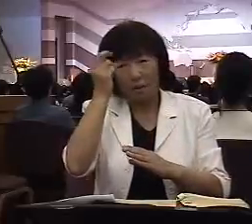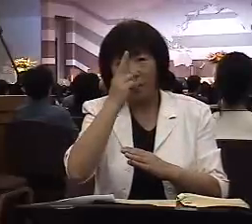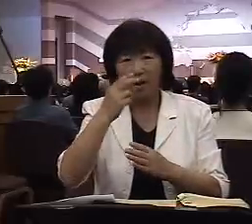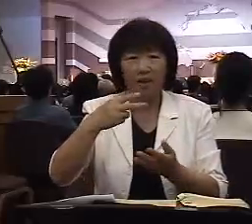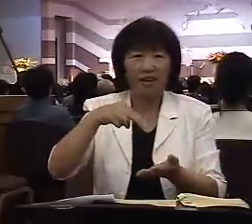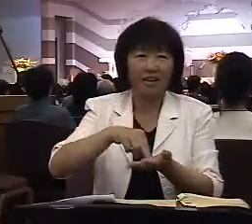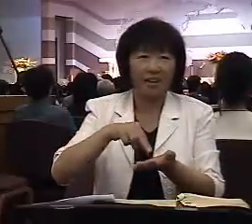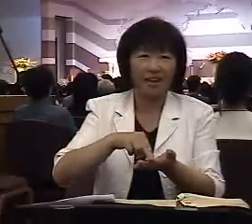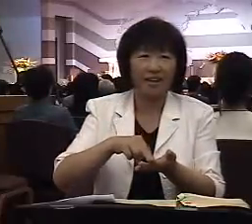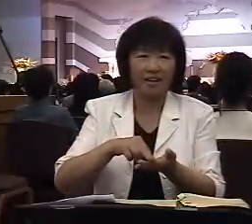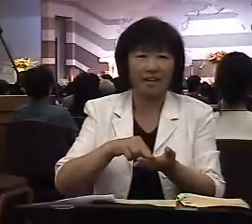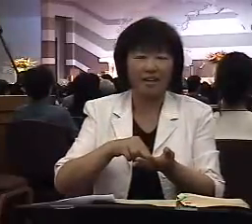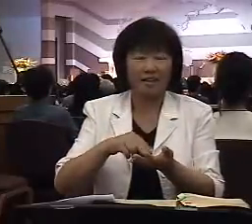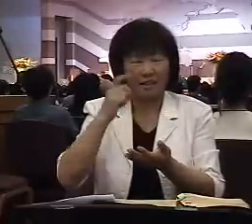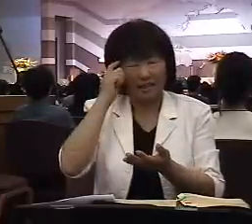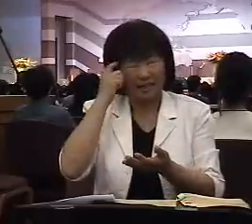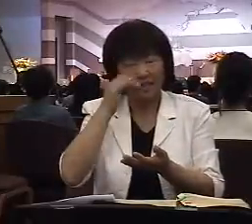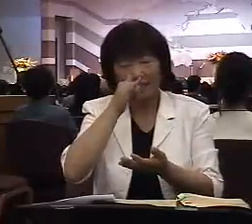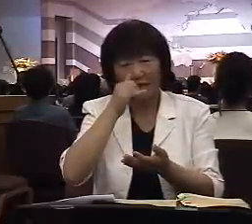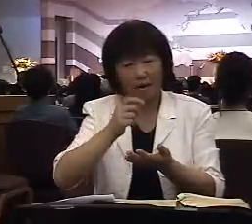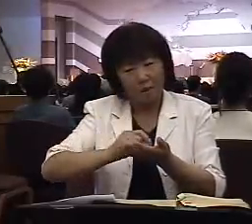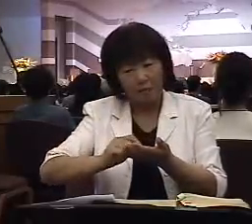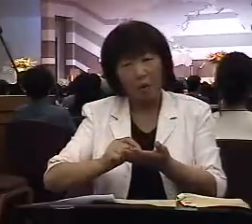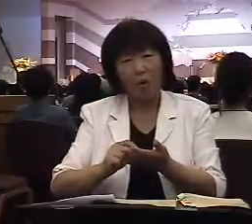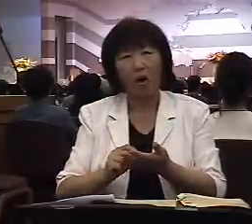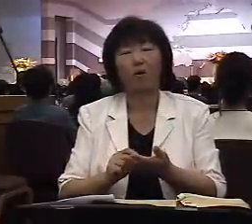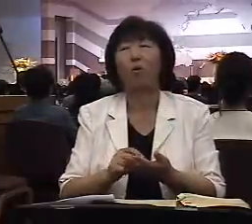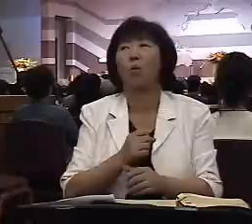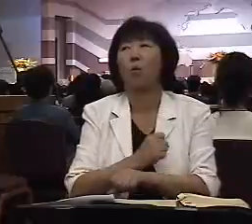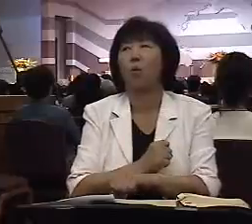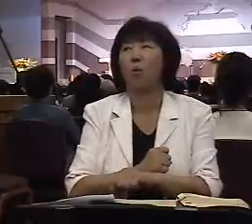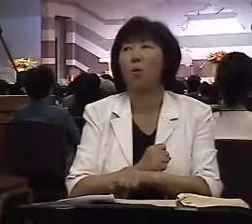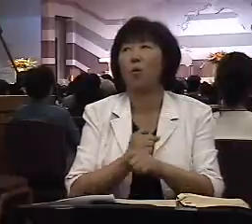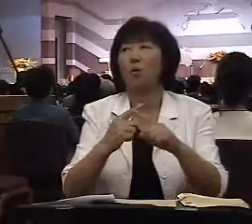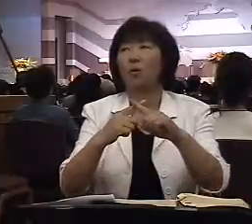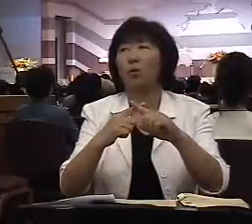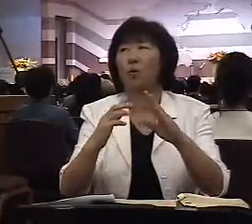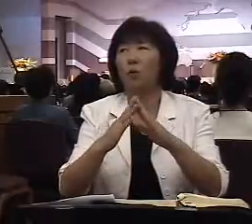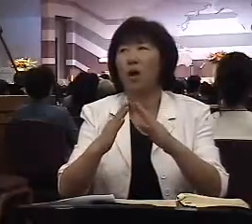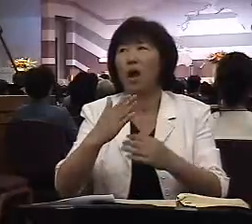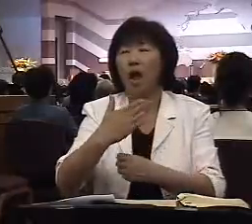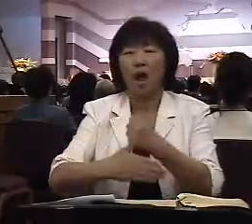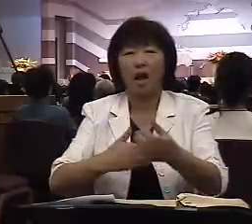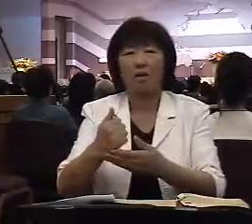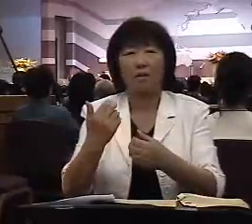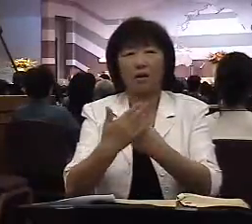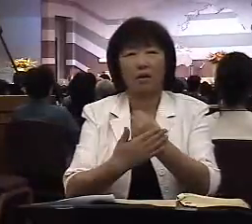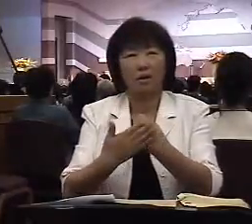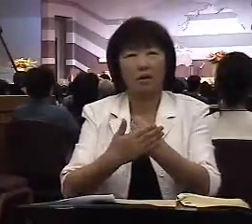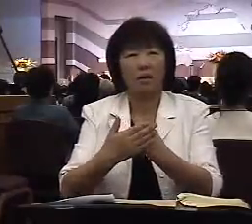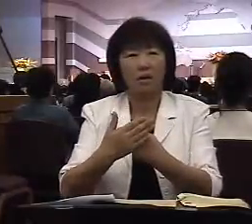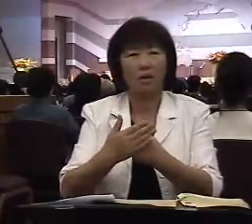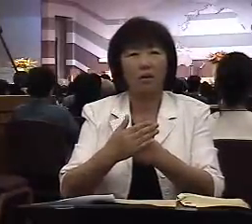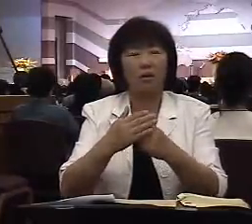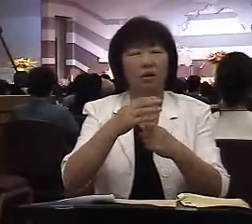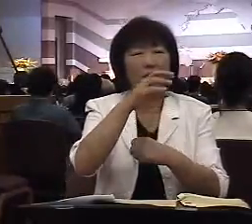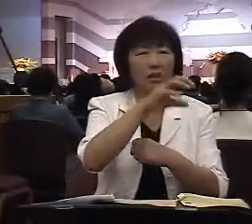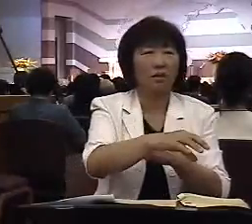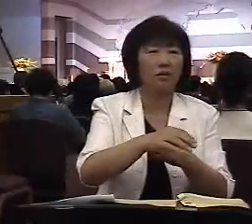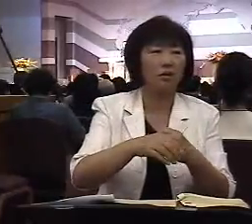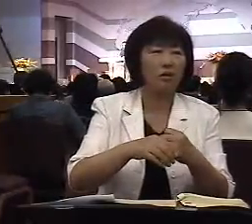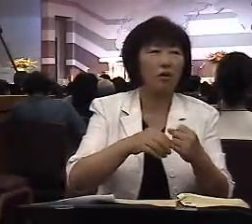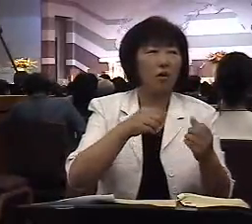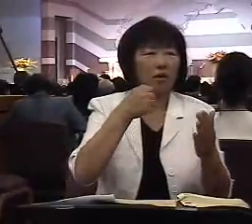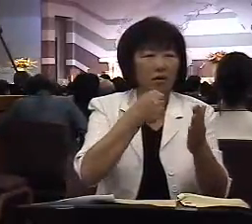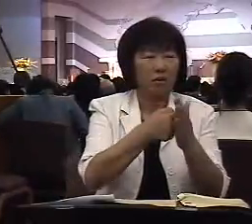생각나는 게 있으면 메모하고 교회를 이제 하나님의 은혜로 벌써 장소는 확정이 되었습니다.